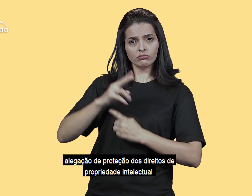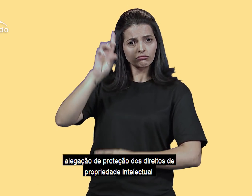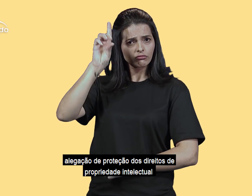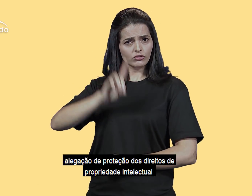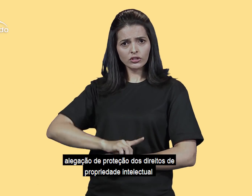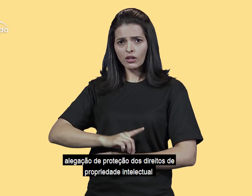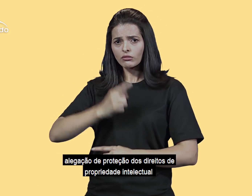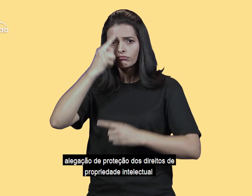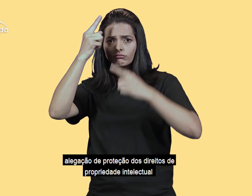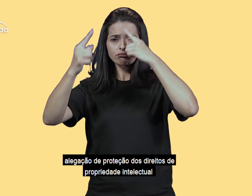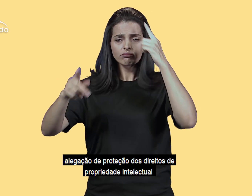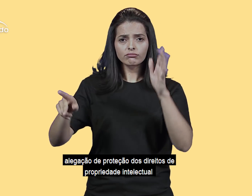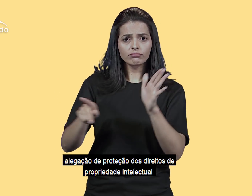de propriedade intelectual